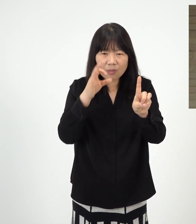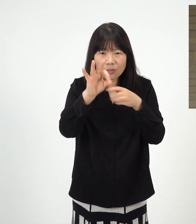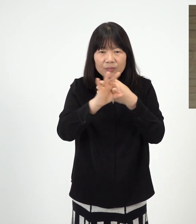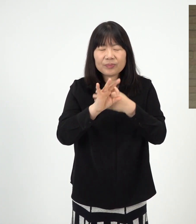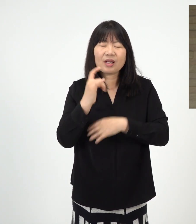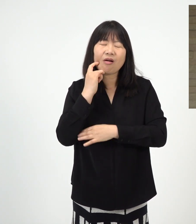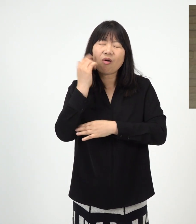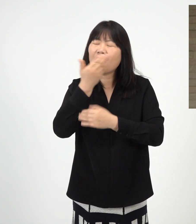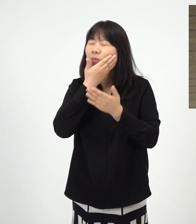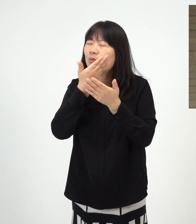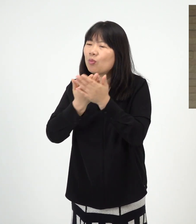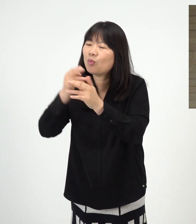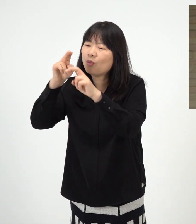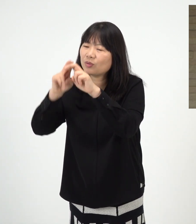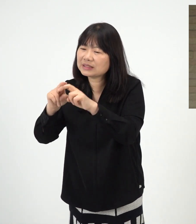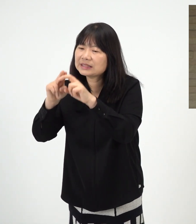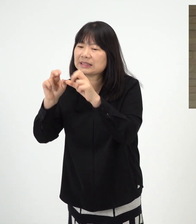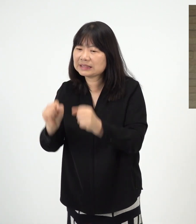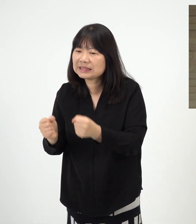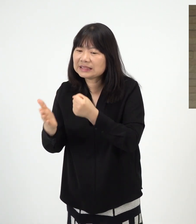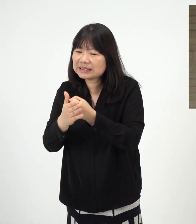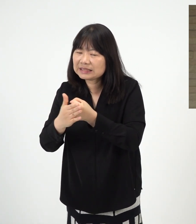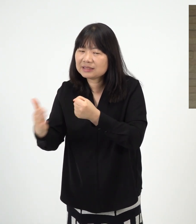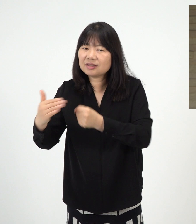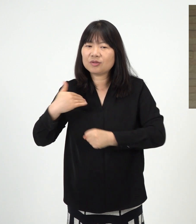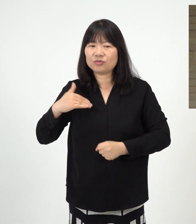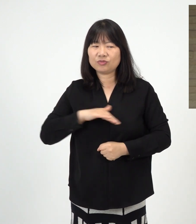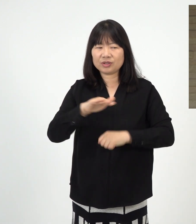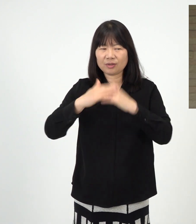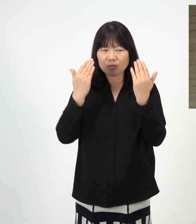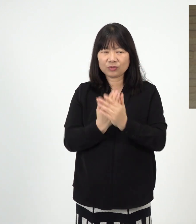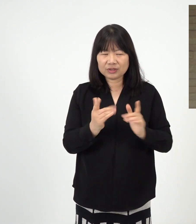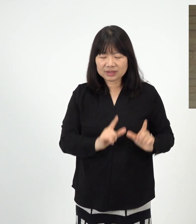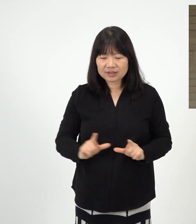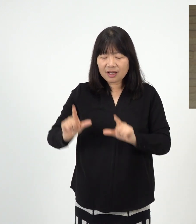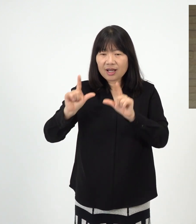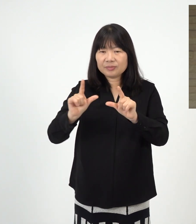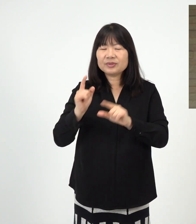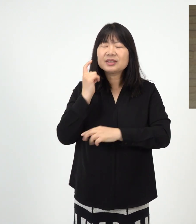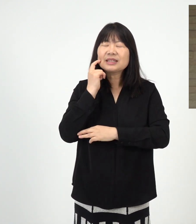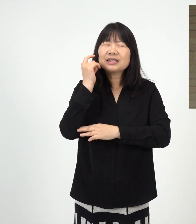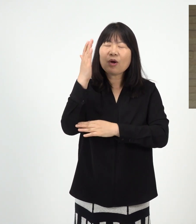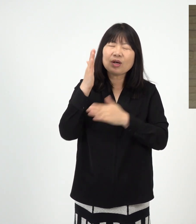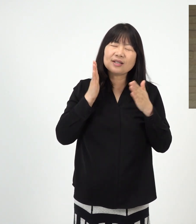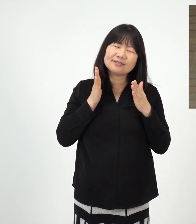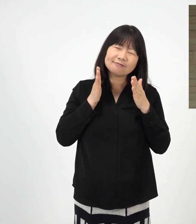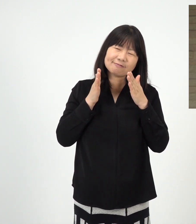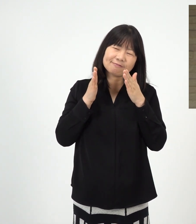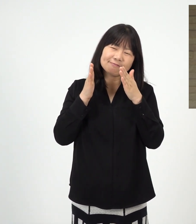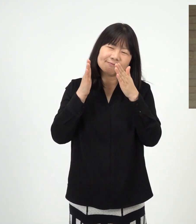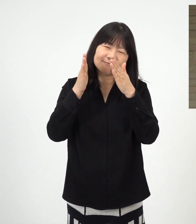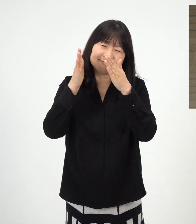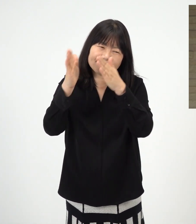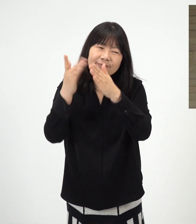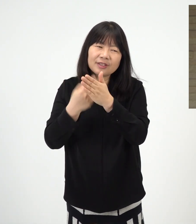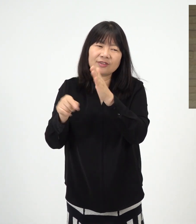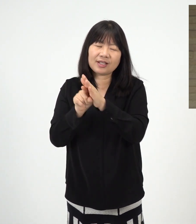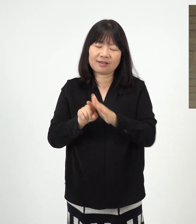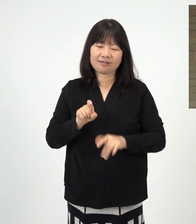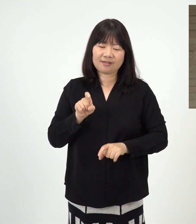영광의 보좌에 앉으리니, 우리의 모든 삶은 그 영광을 지향해서 지금 한 걸음 한